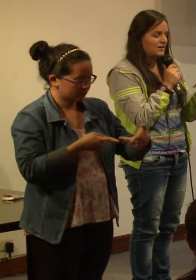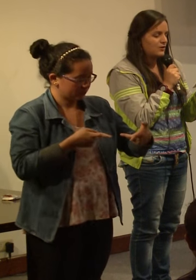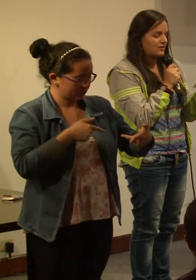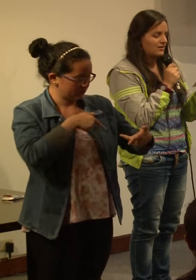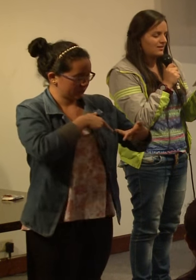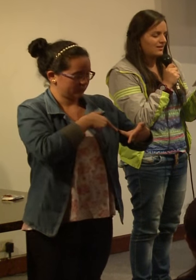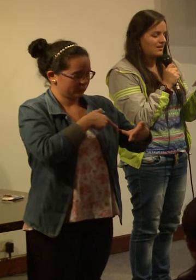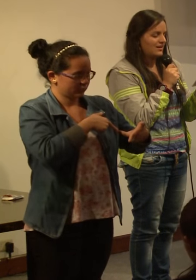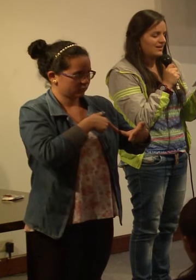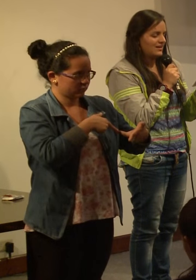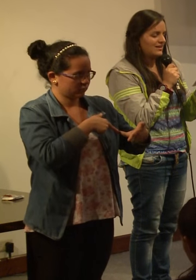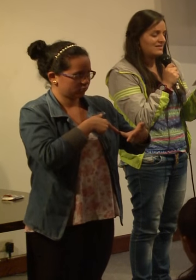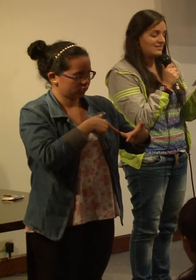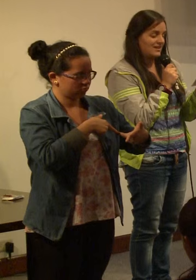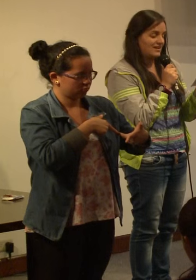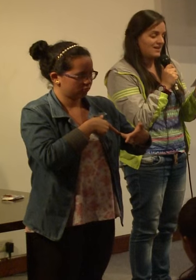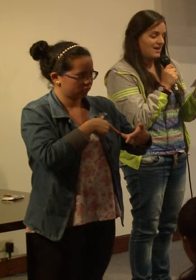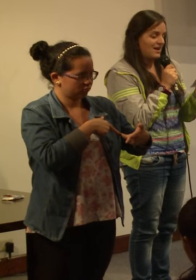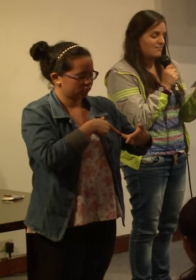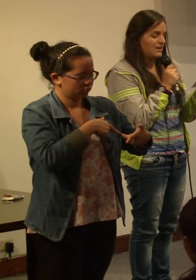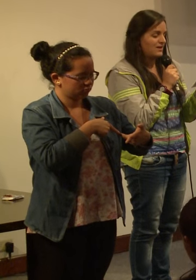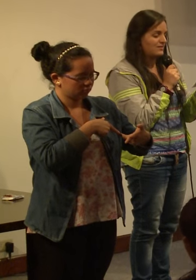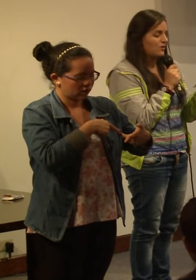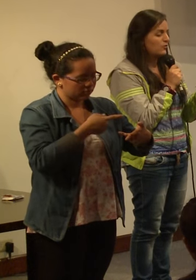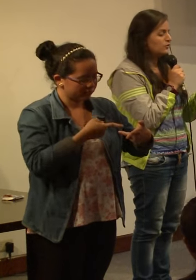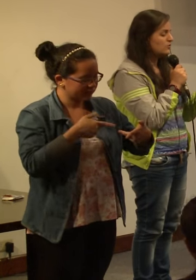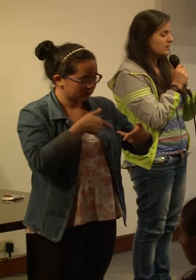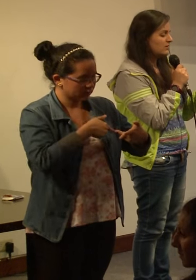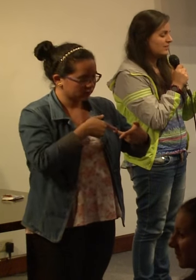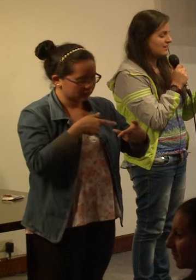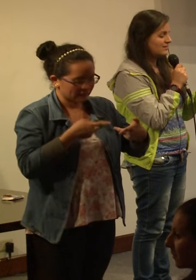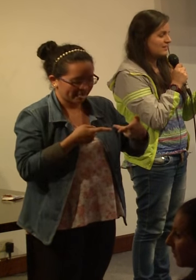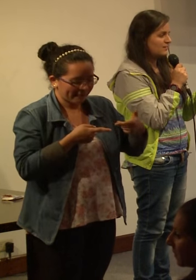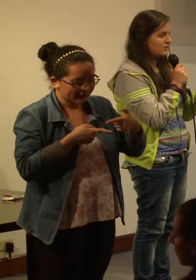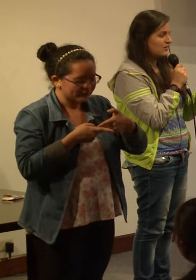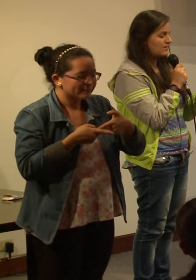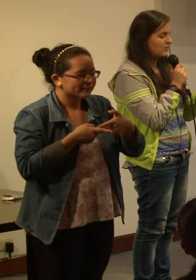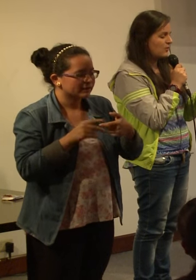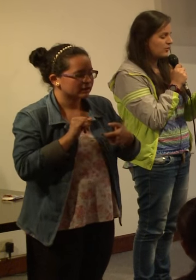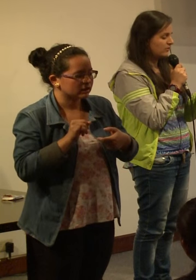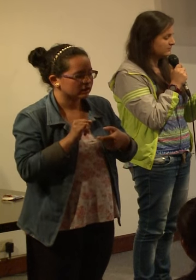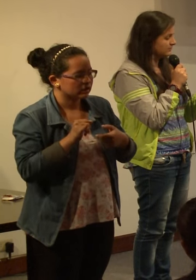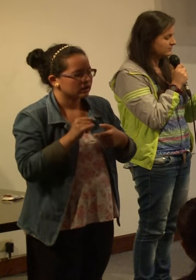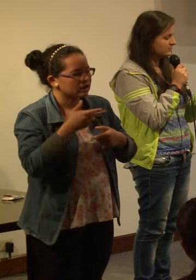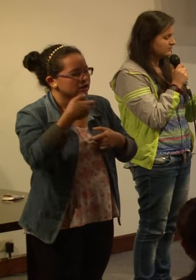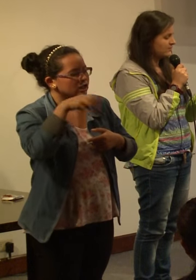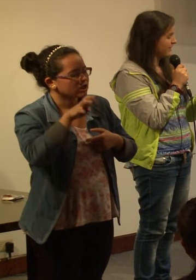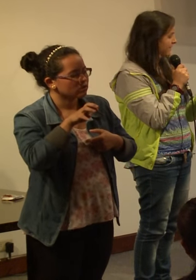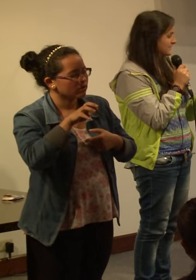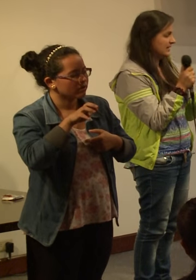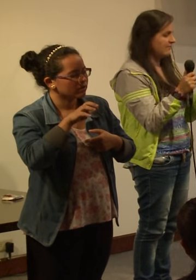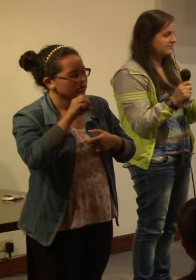En la esquina inferior izquierda aparece un número que es 1901.